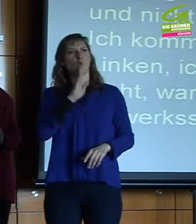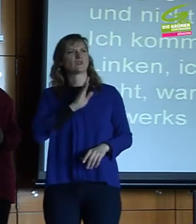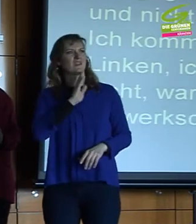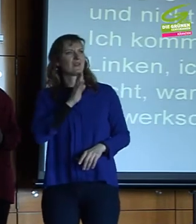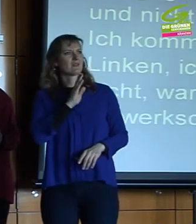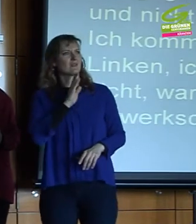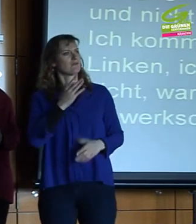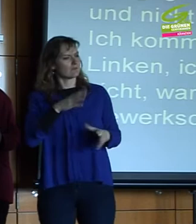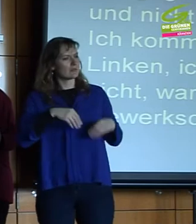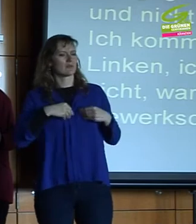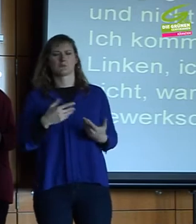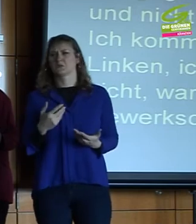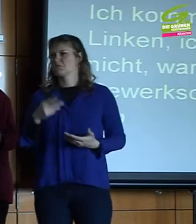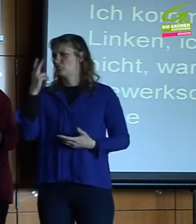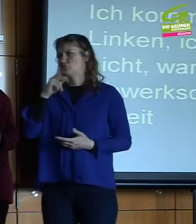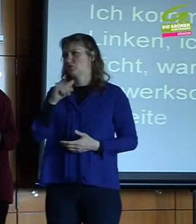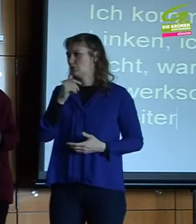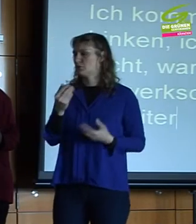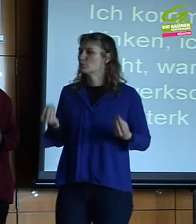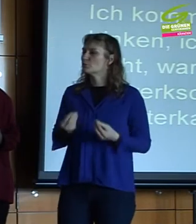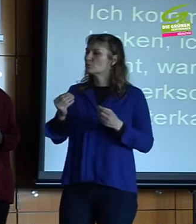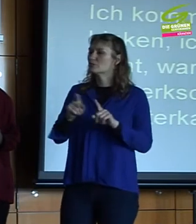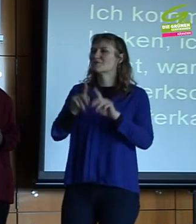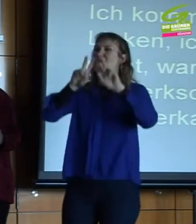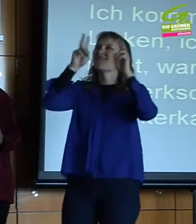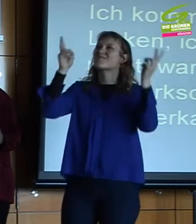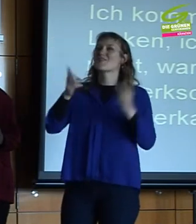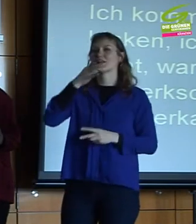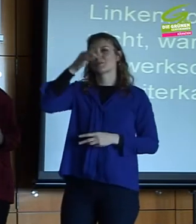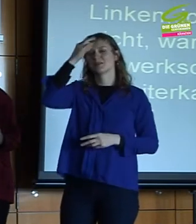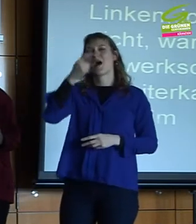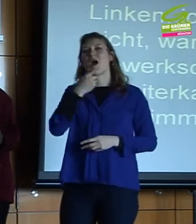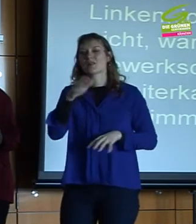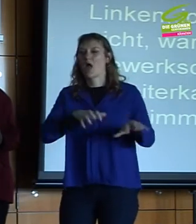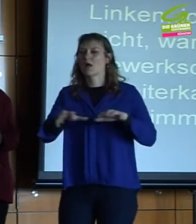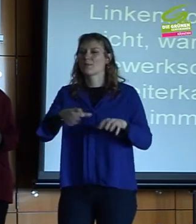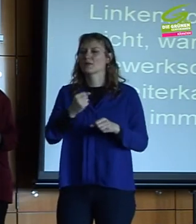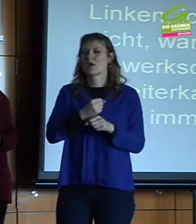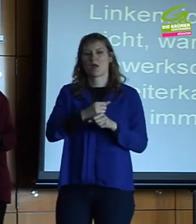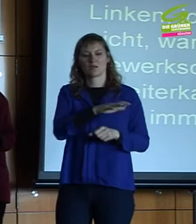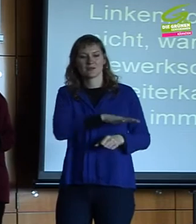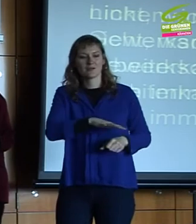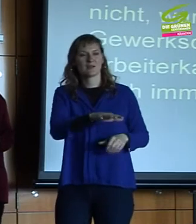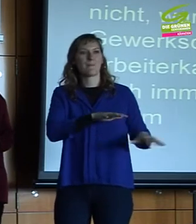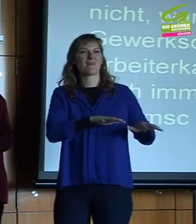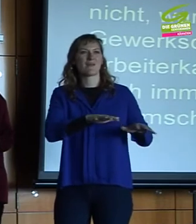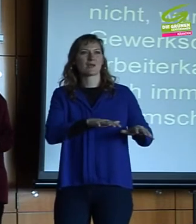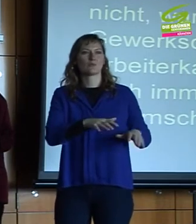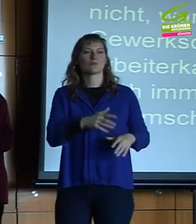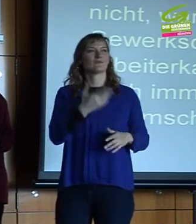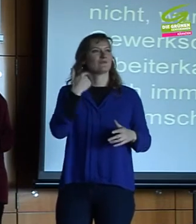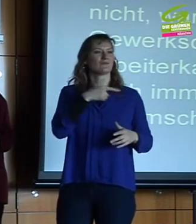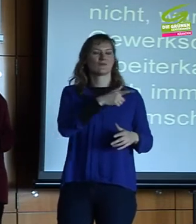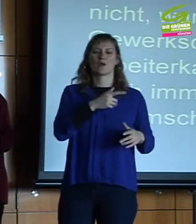Parteien. Das hängt offensichtlich noch immer ein bisschen dieses Weltbild der alten Arbeiterbewegung vom